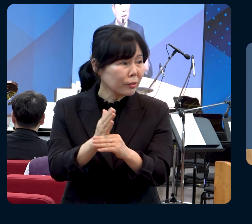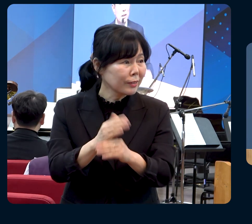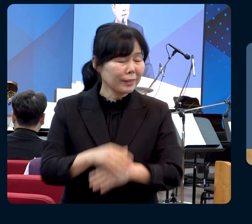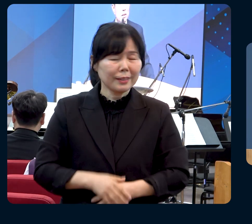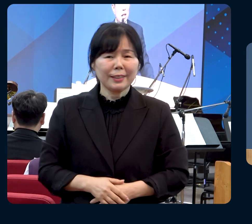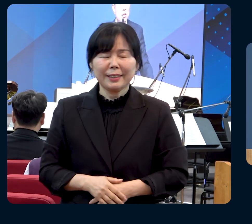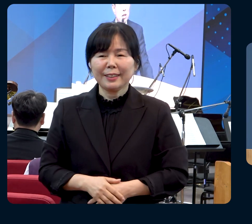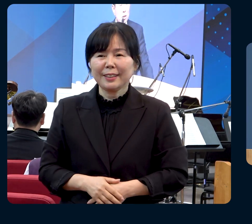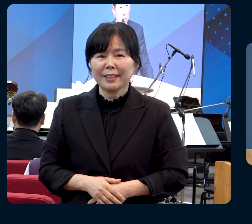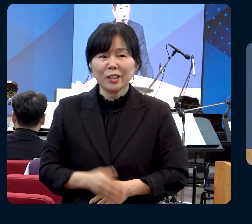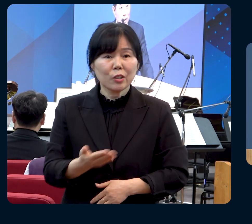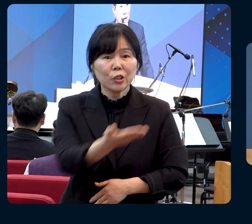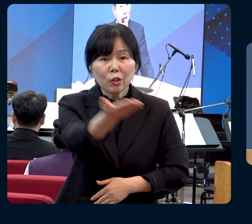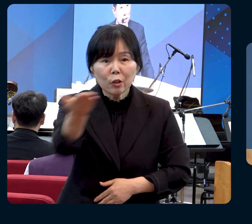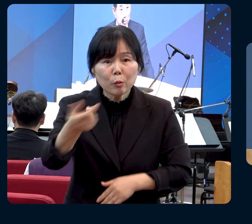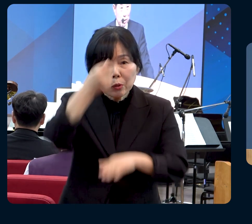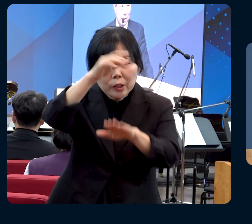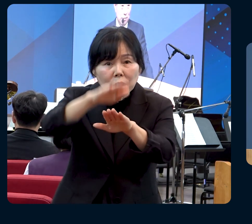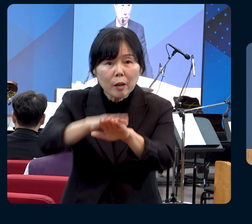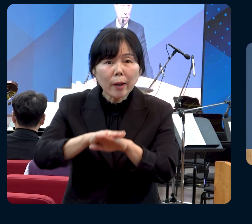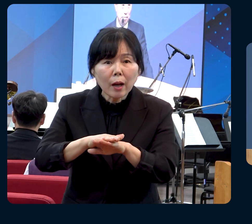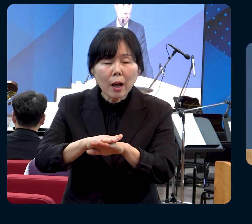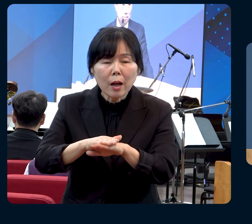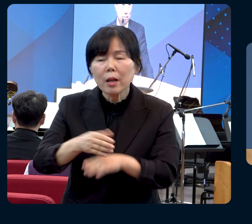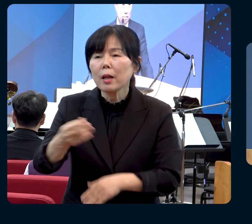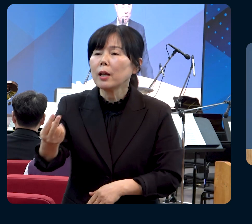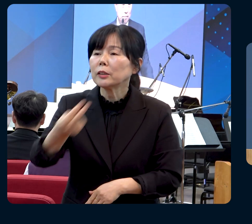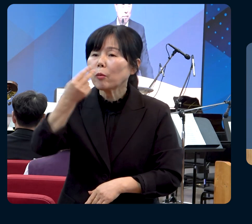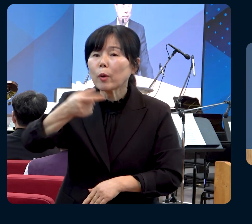예배는 생수의 근원에 닿아 있습니까?